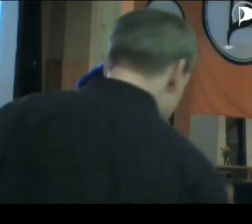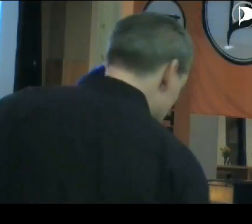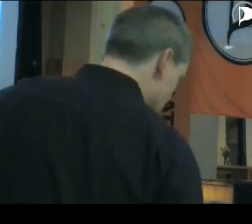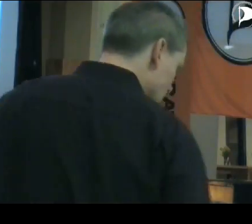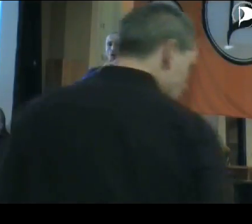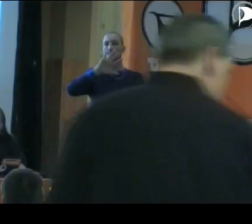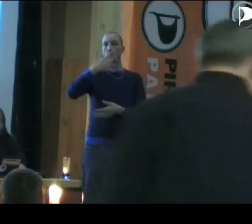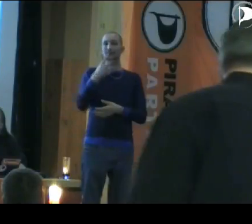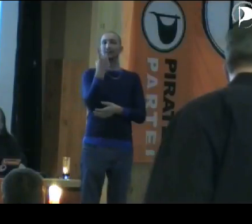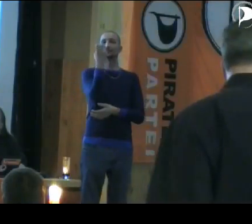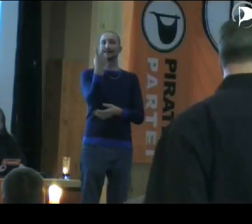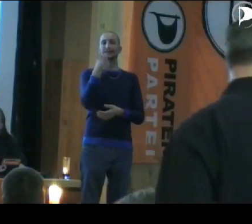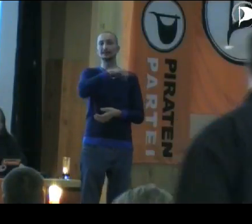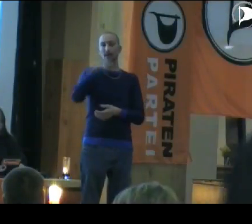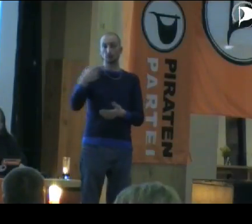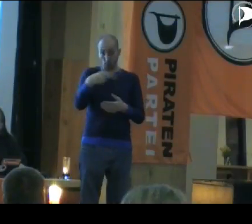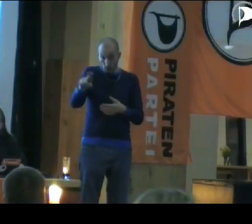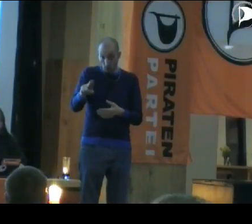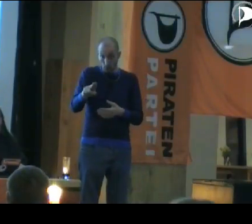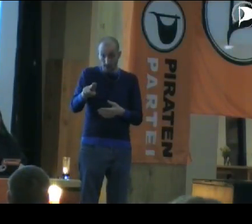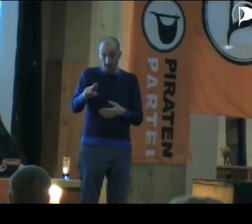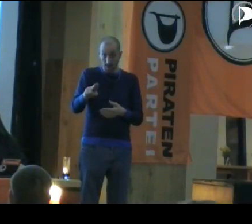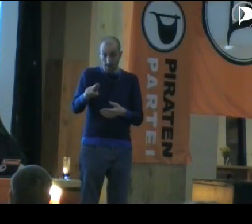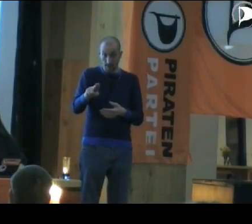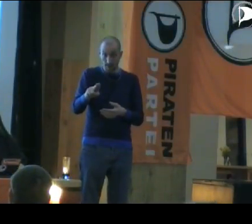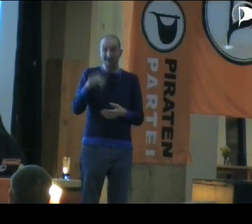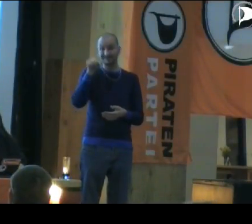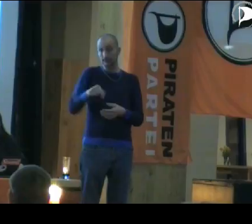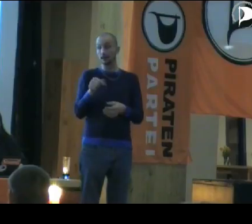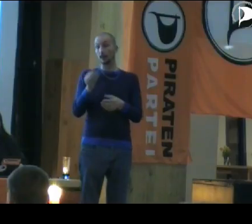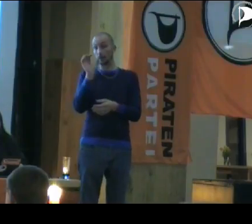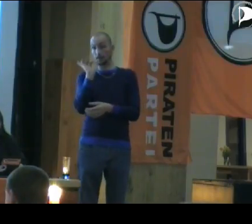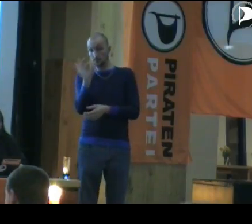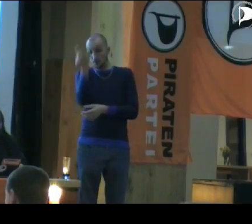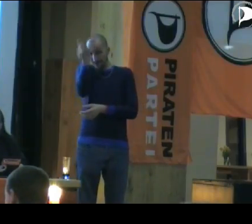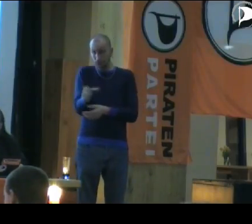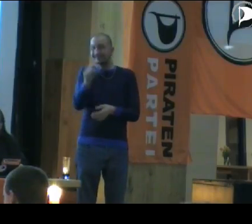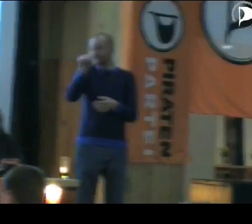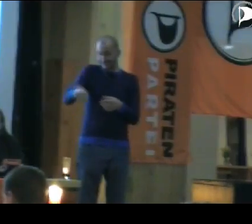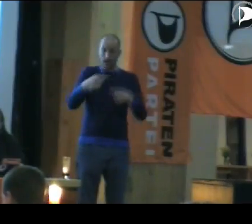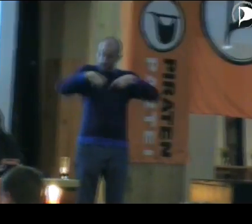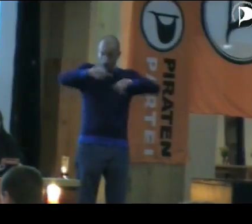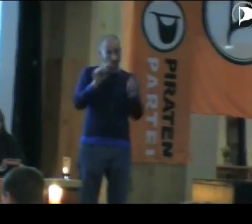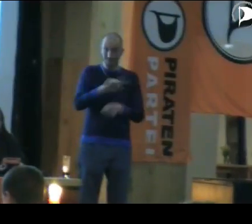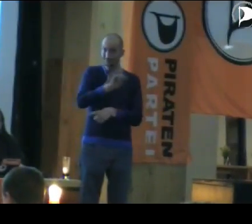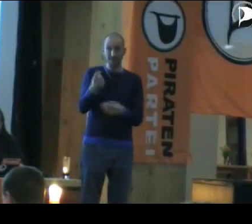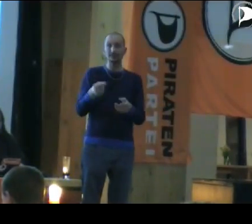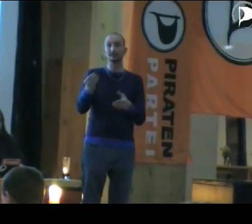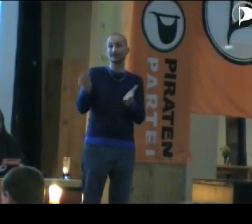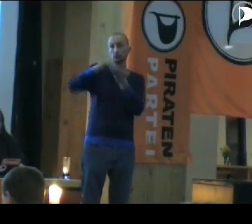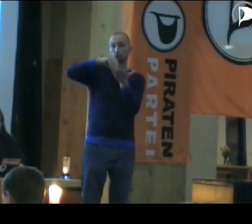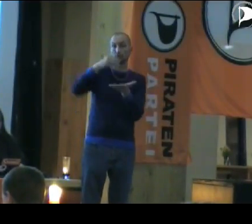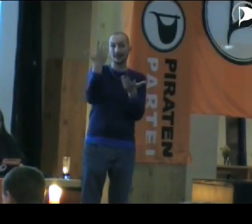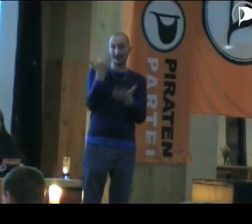120000 euro lässt nach allein die kraft koste um die rolle geeignet sind aber auch nicht so gut